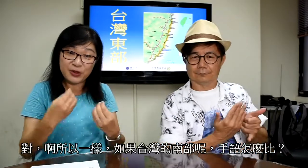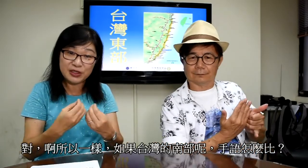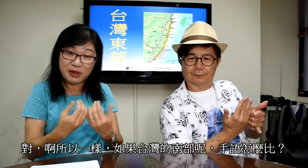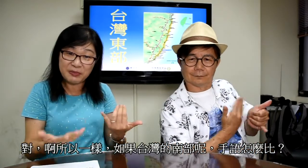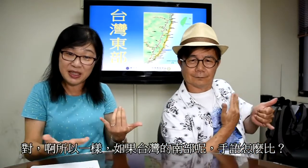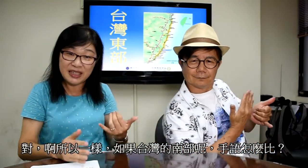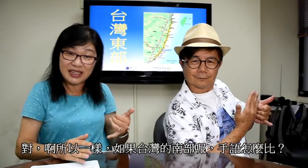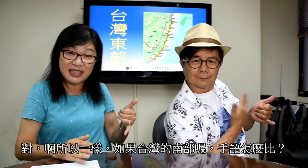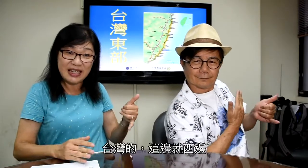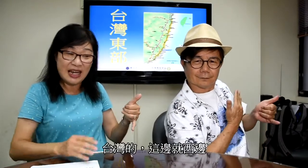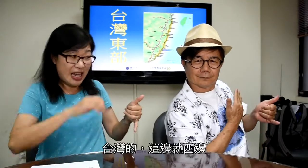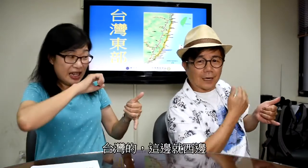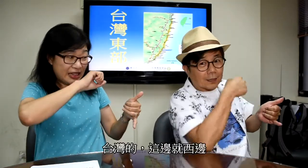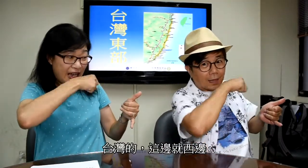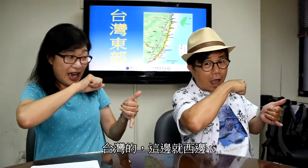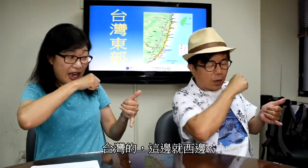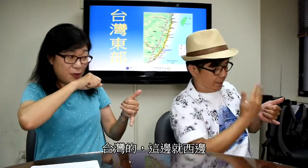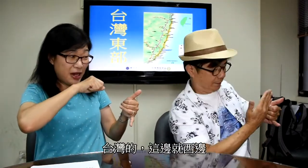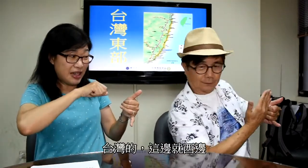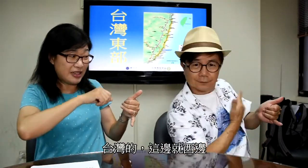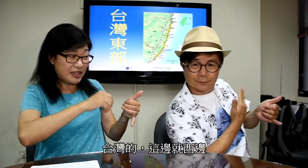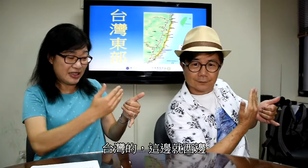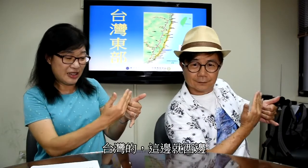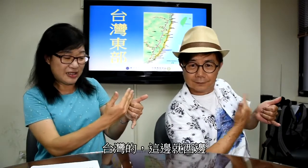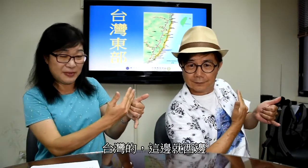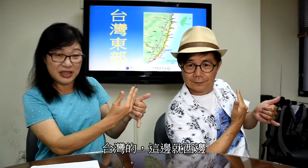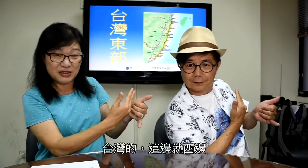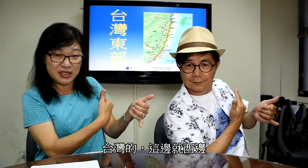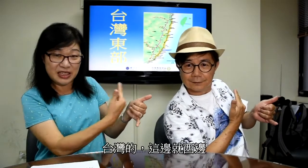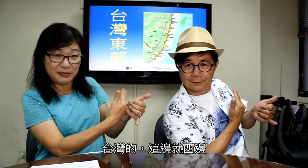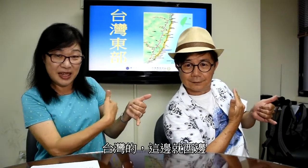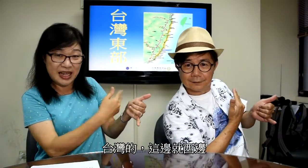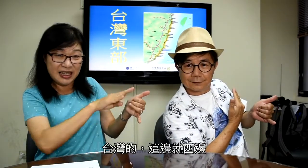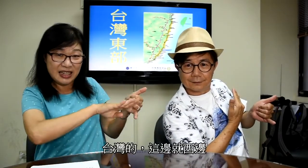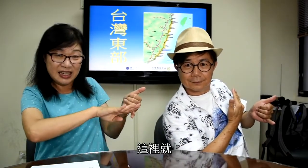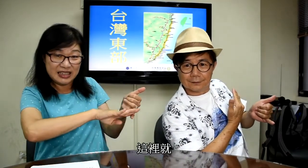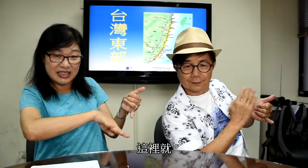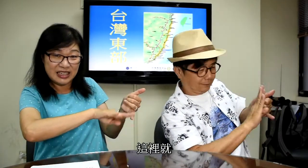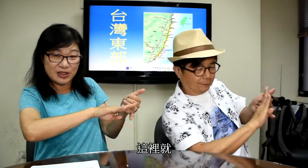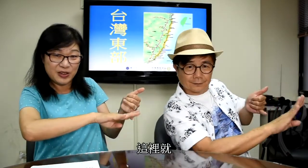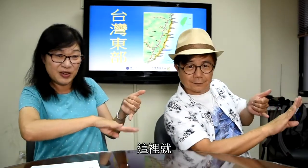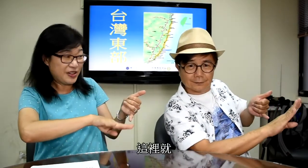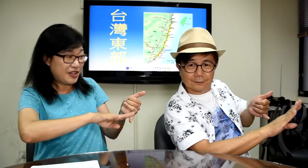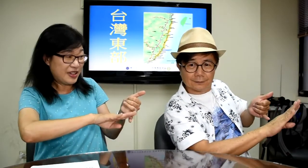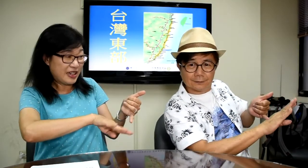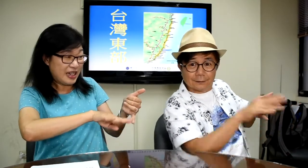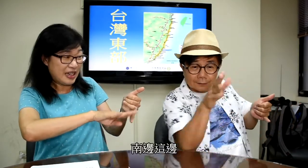怎么比？台湾的啊，这边就西边，这里就